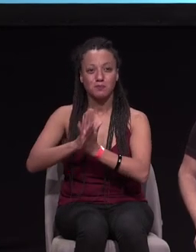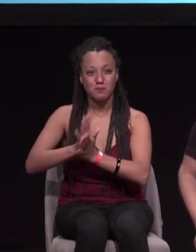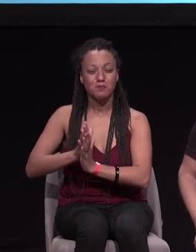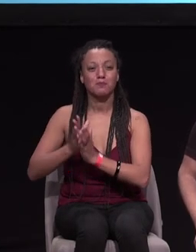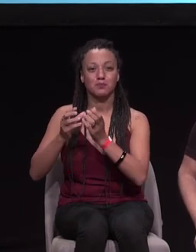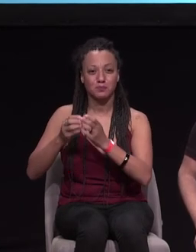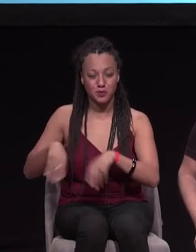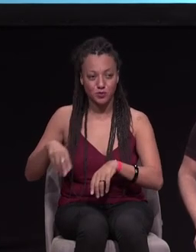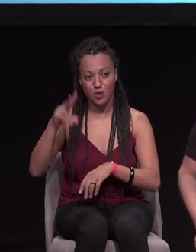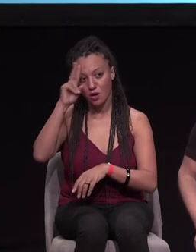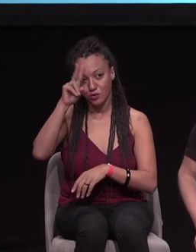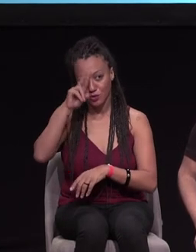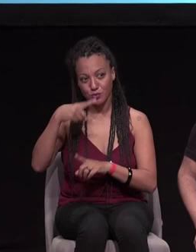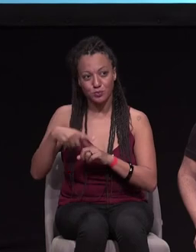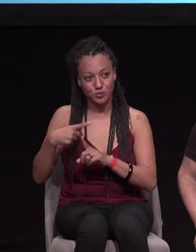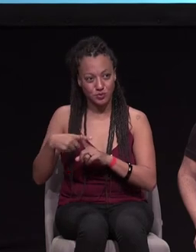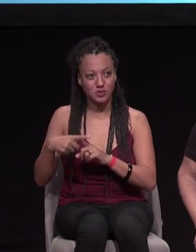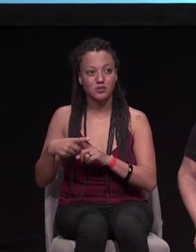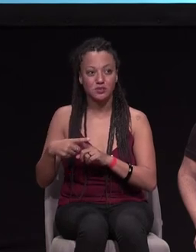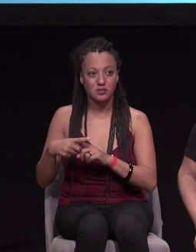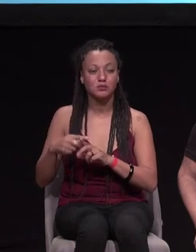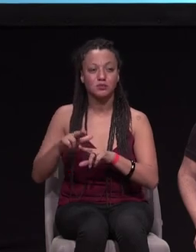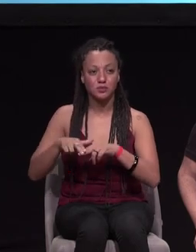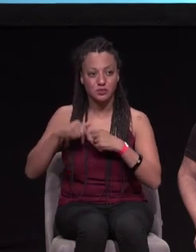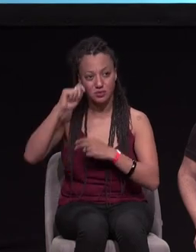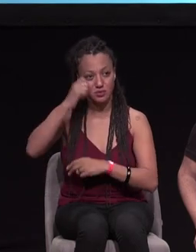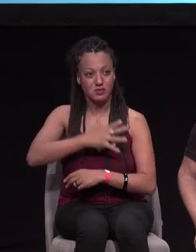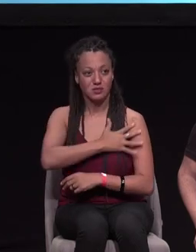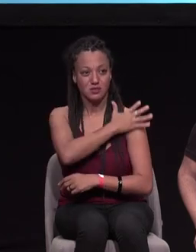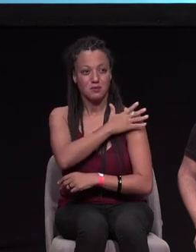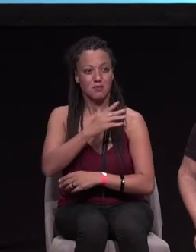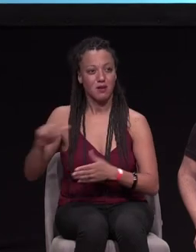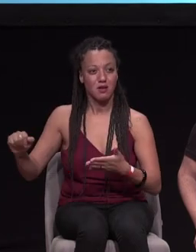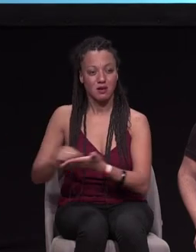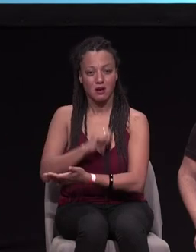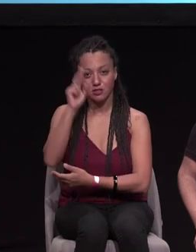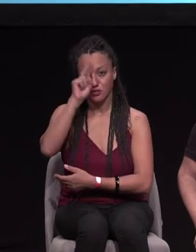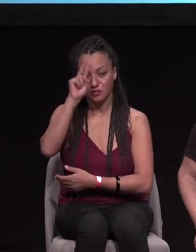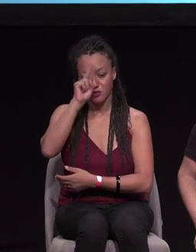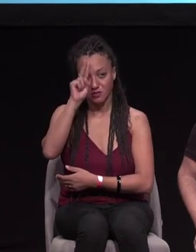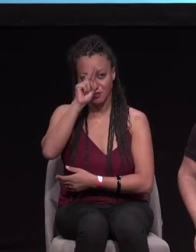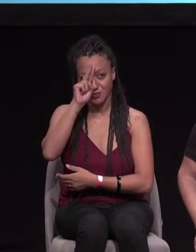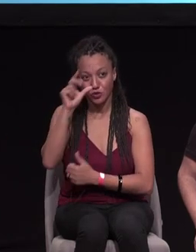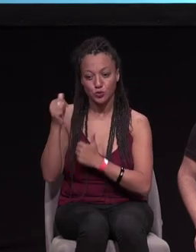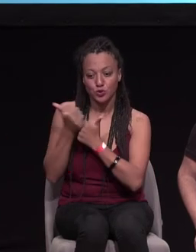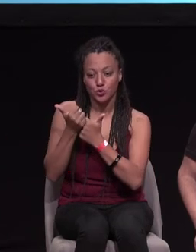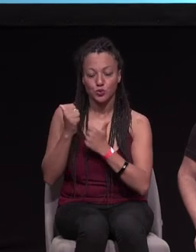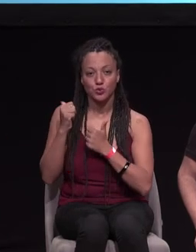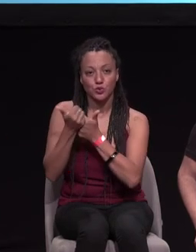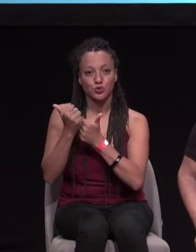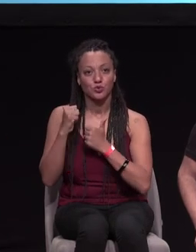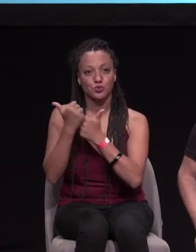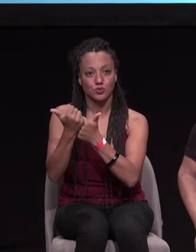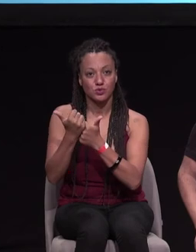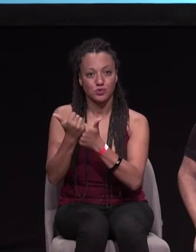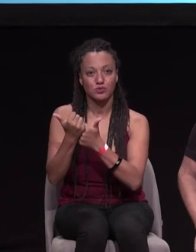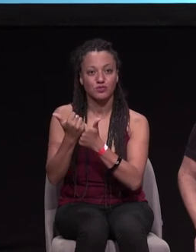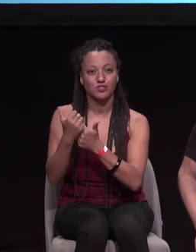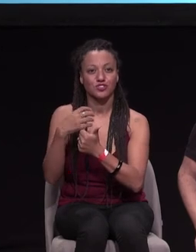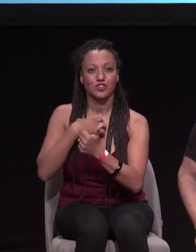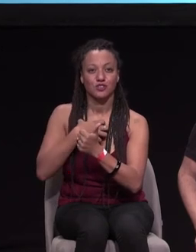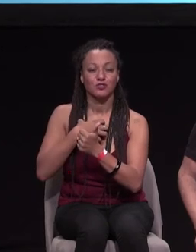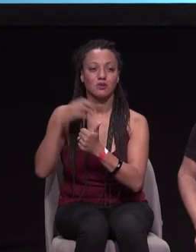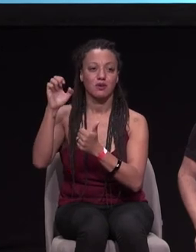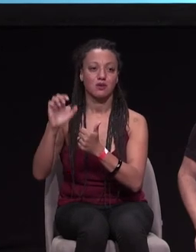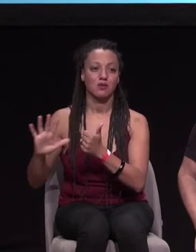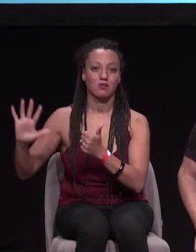razão que seja inclusive as raciais para apagar aquela história essa história foi substituída por uma outra narrativa que era europeizante